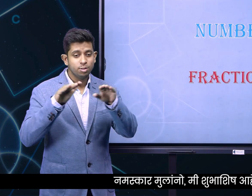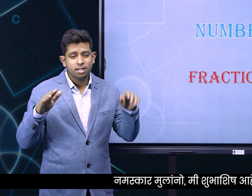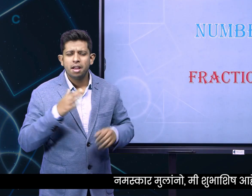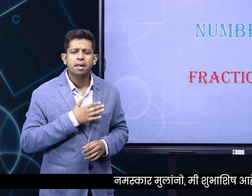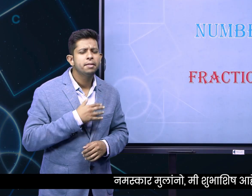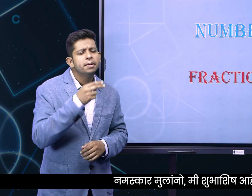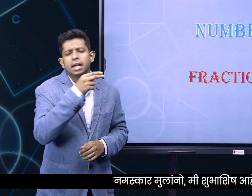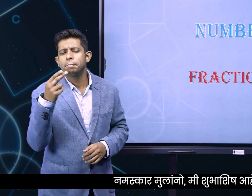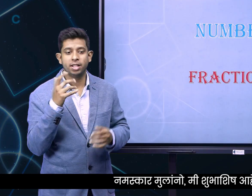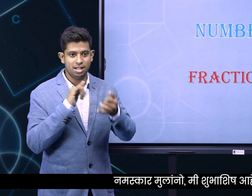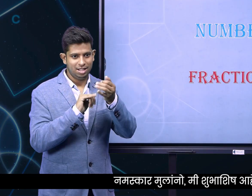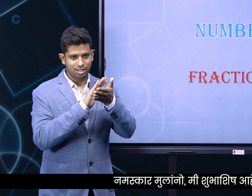नमस्कार मुलांनो, मी शुभाशिष आहे.